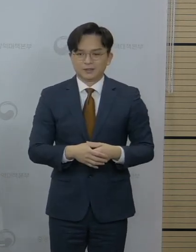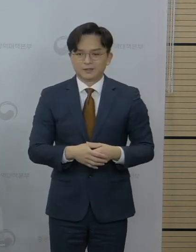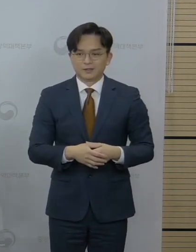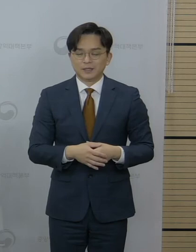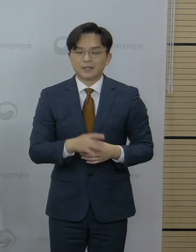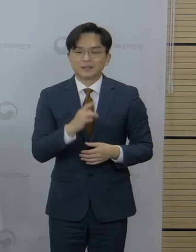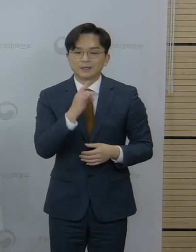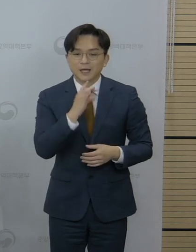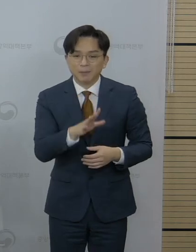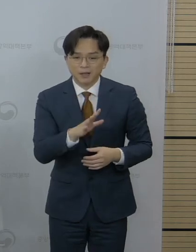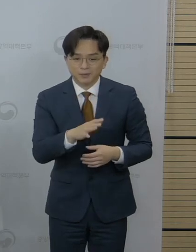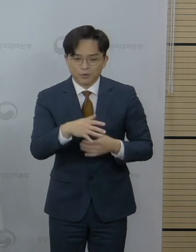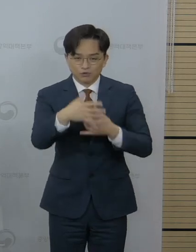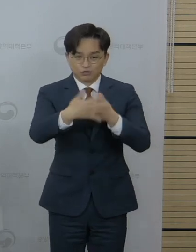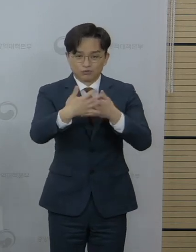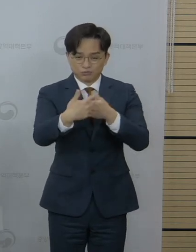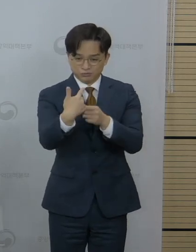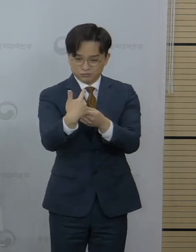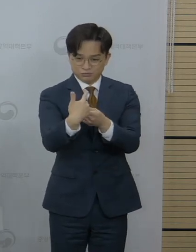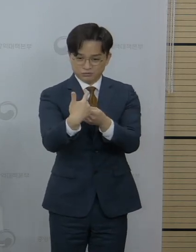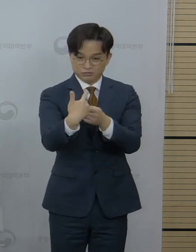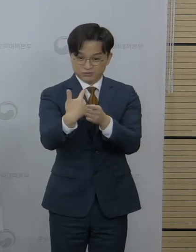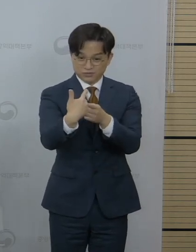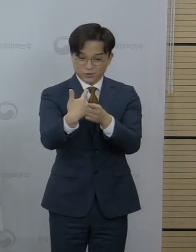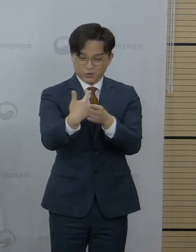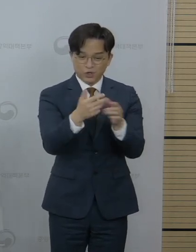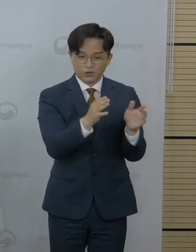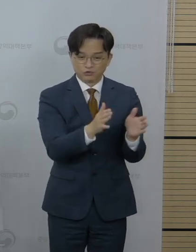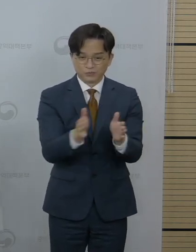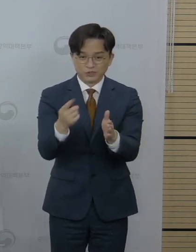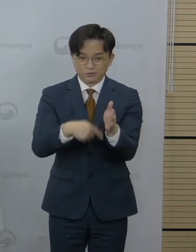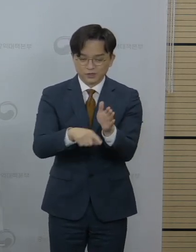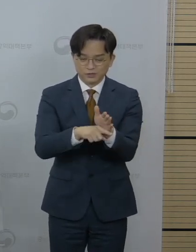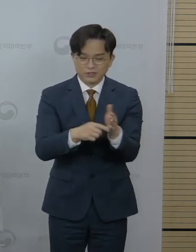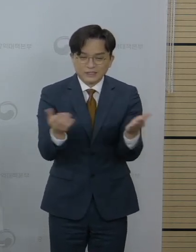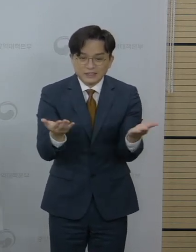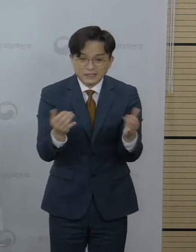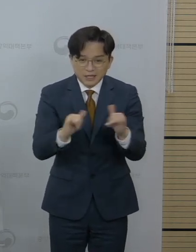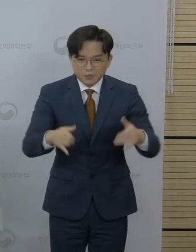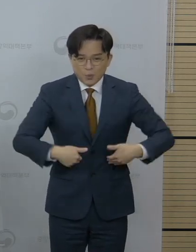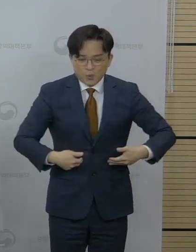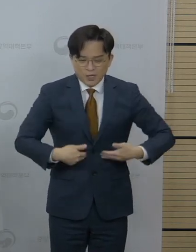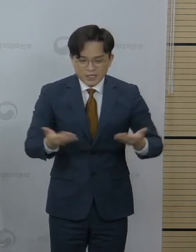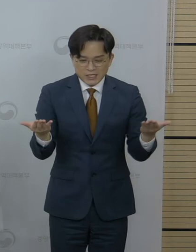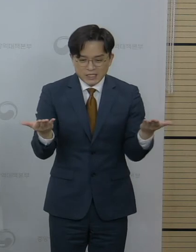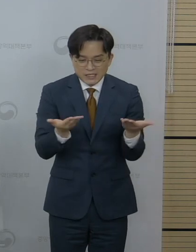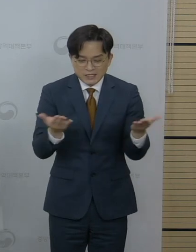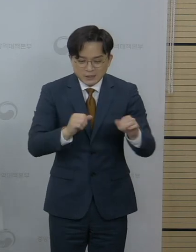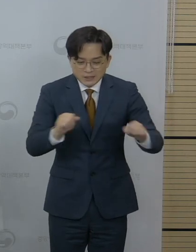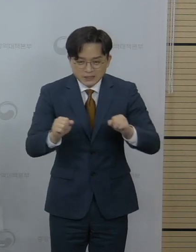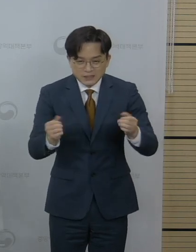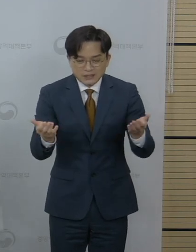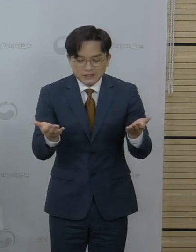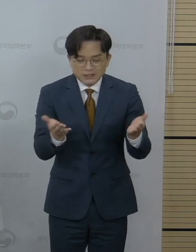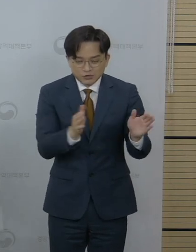하고 있는데 이는 소모임의 성격과는 다른 부분이기 때문에 이 부분은